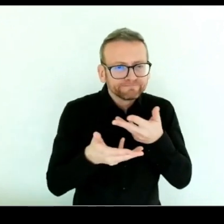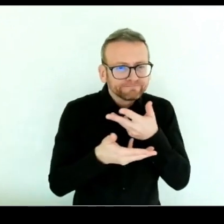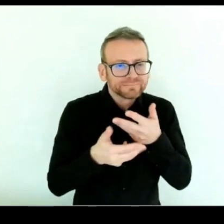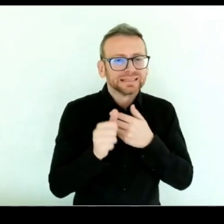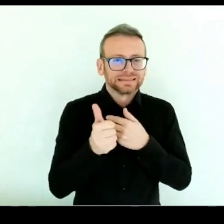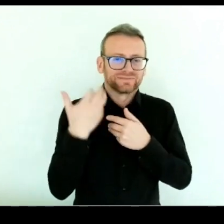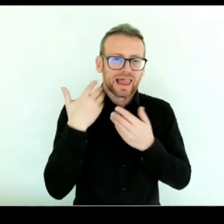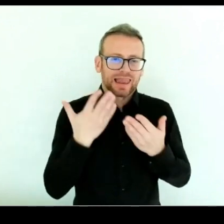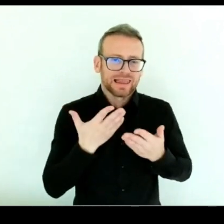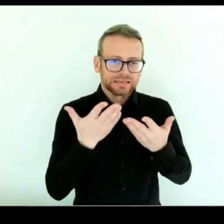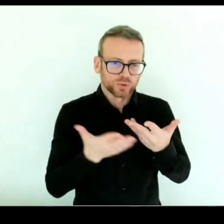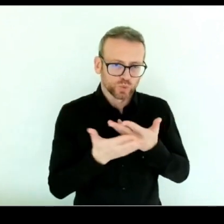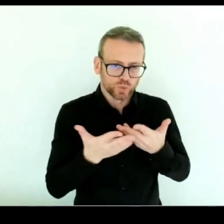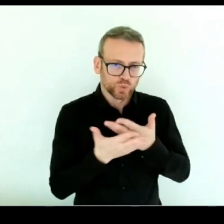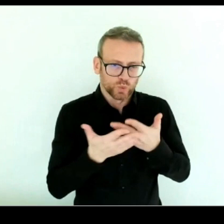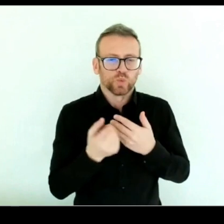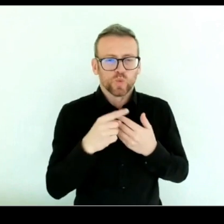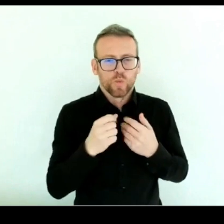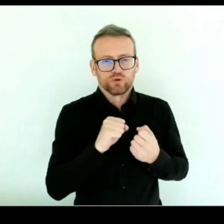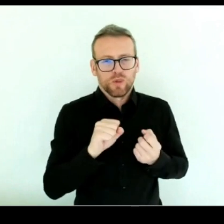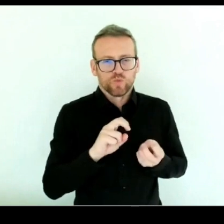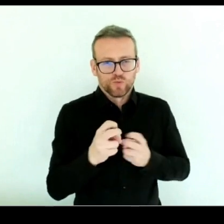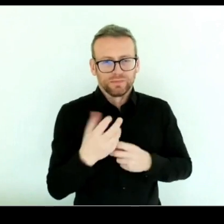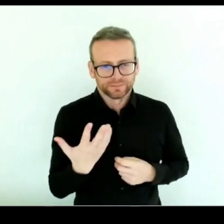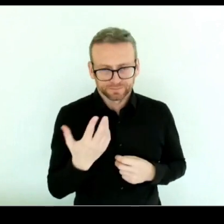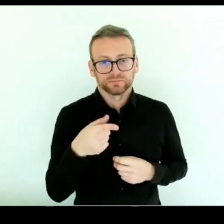Darum müsste man doch nachschauen, dass wir da keine falsche Zahl nennen.